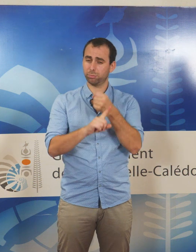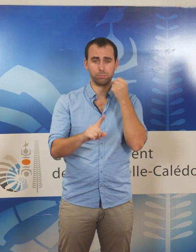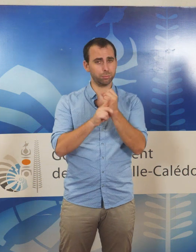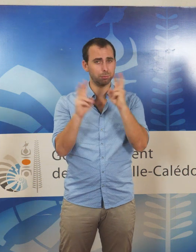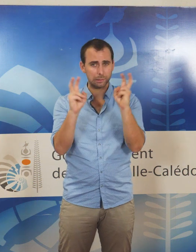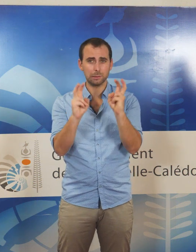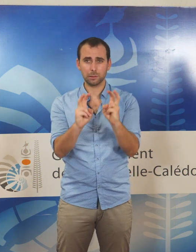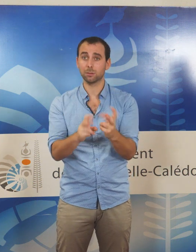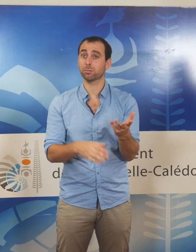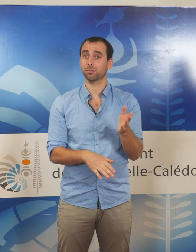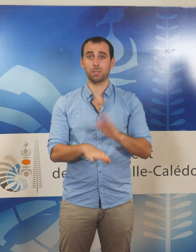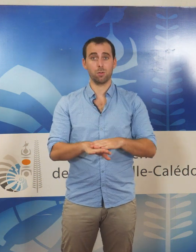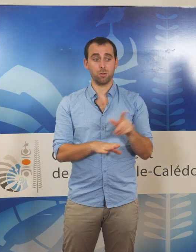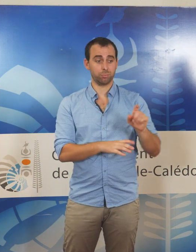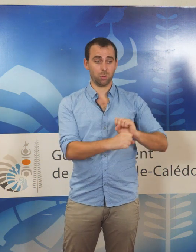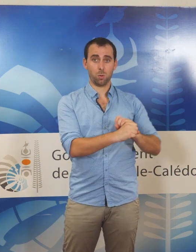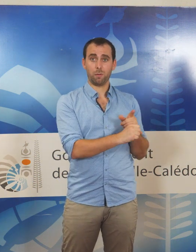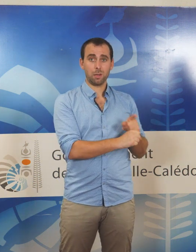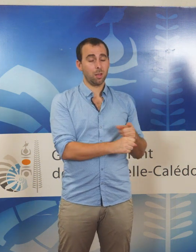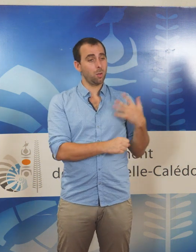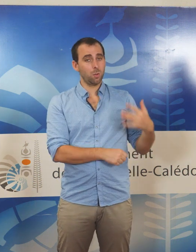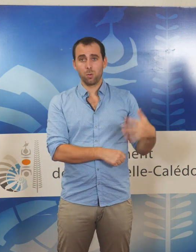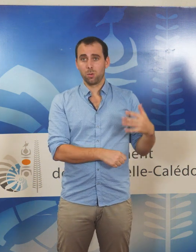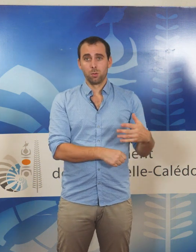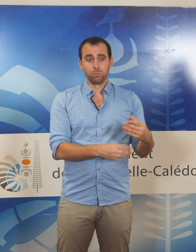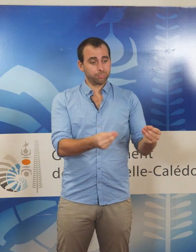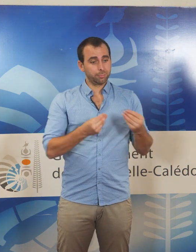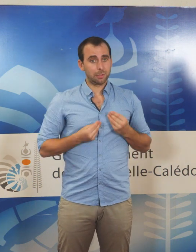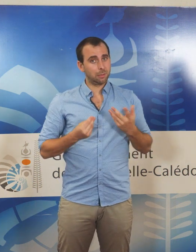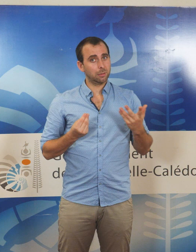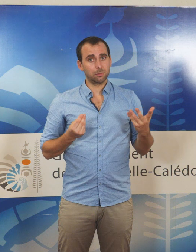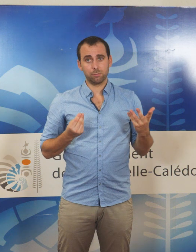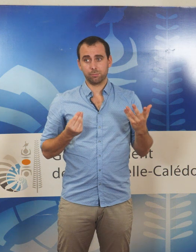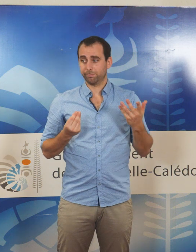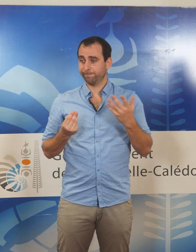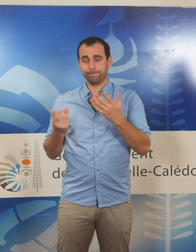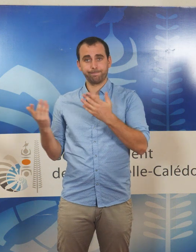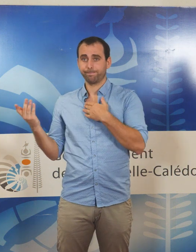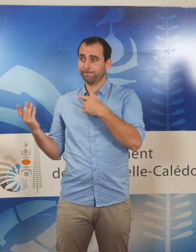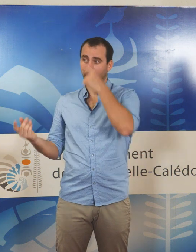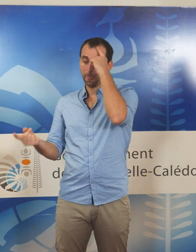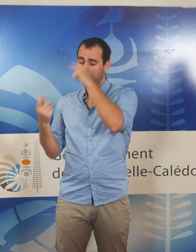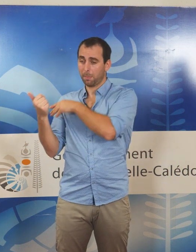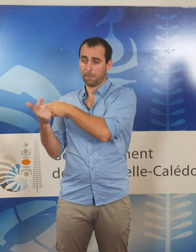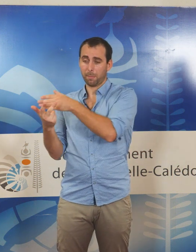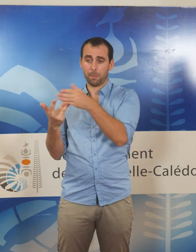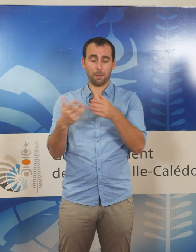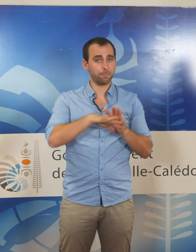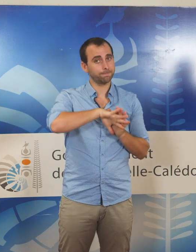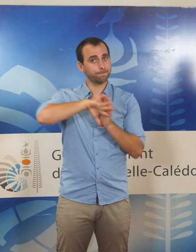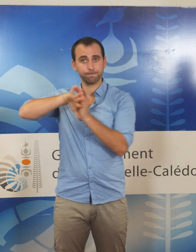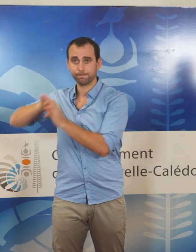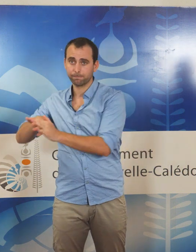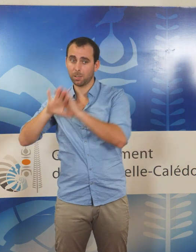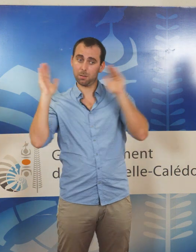la crise du Covid nous a obligés à mettre certaines choses de côté, justement pour gérer l'urgence